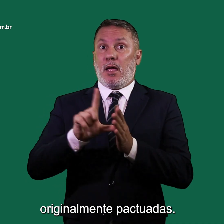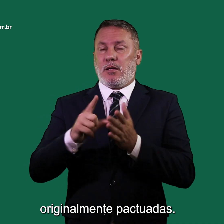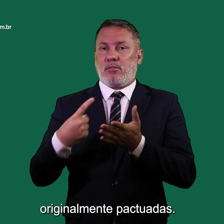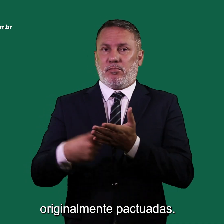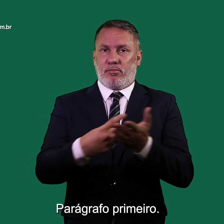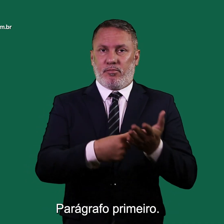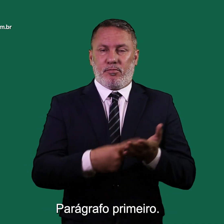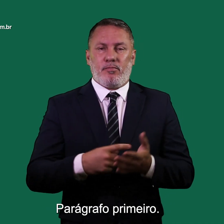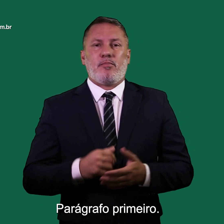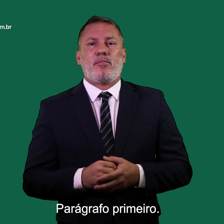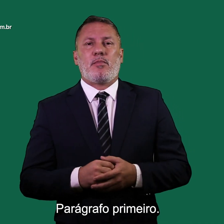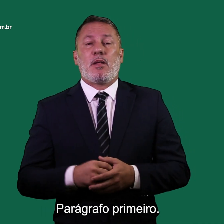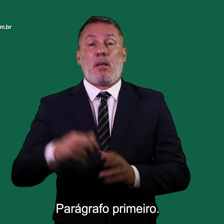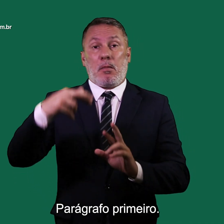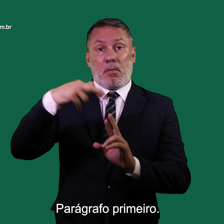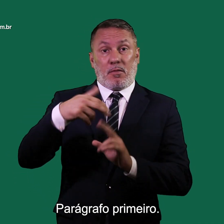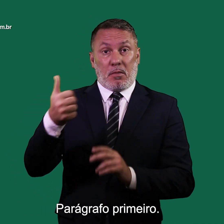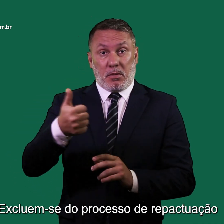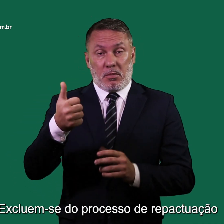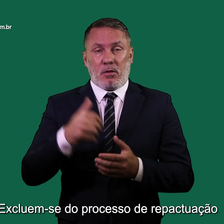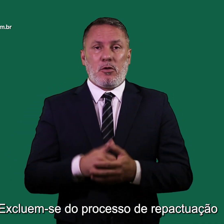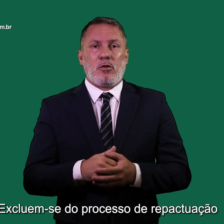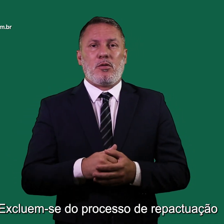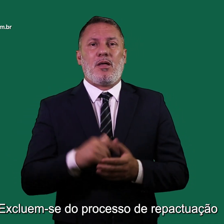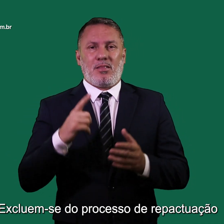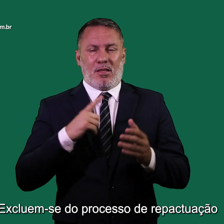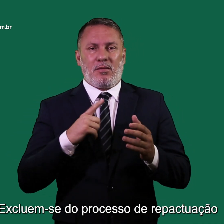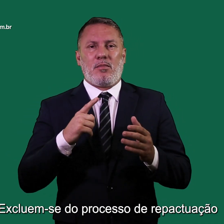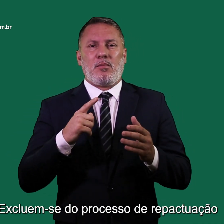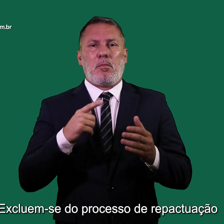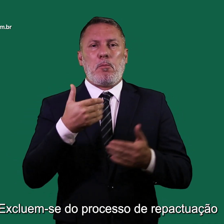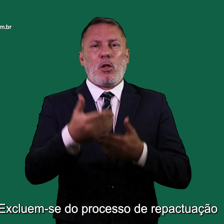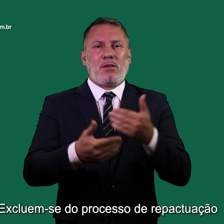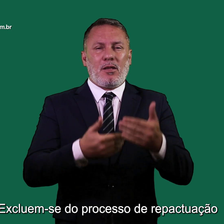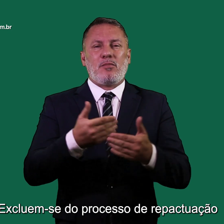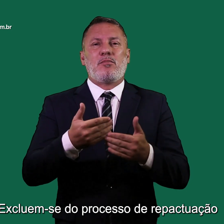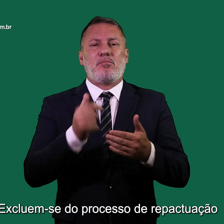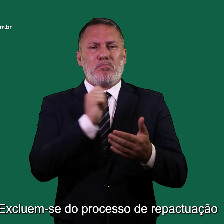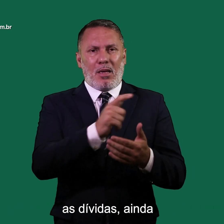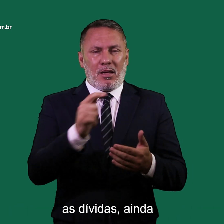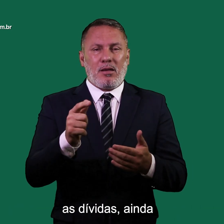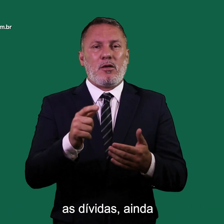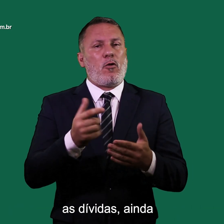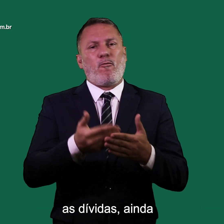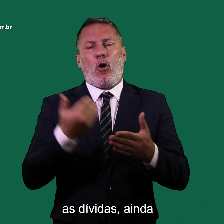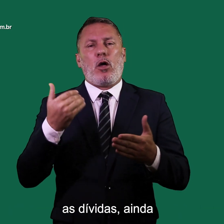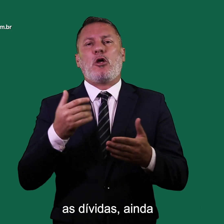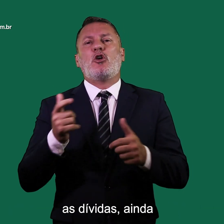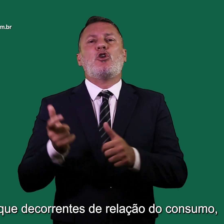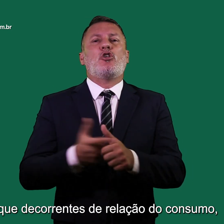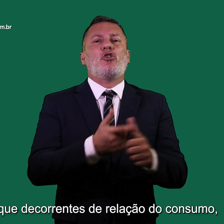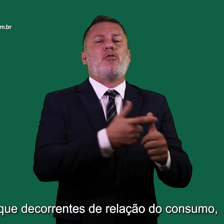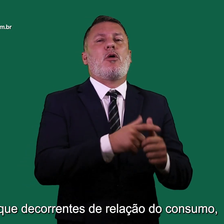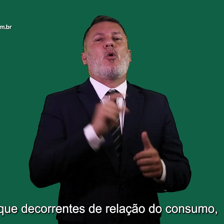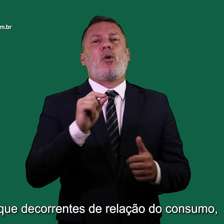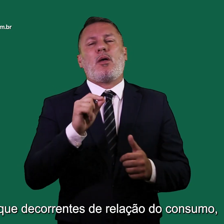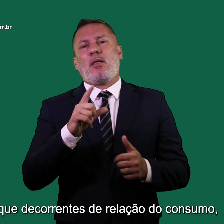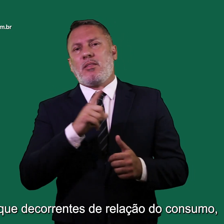pactuadas. Parágrafo 1º. Excluem-se do processo de repactuação as dívidas, ainda que decorrentes de